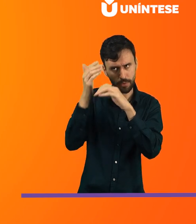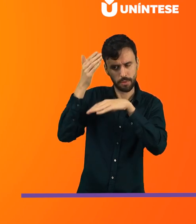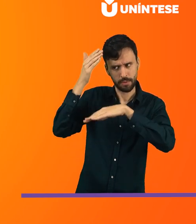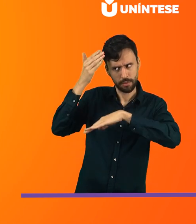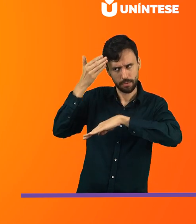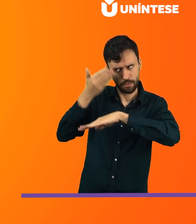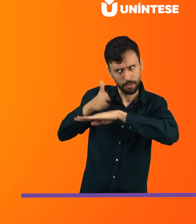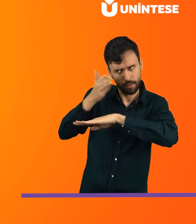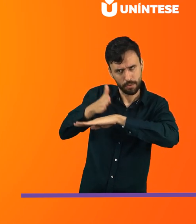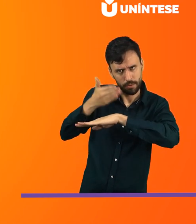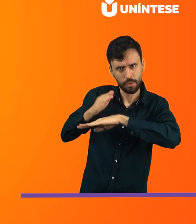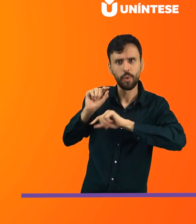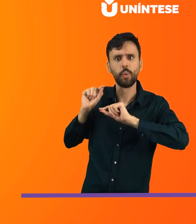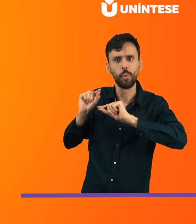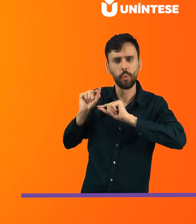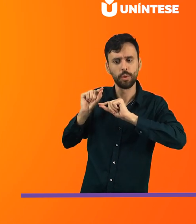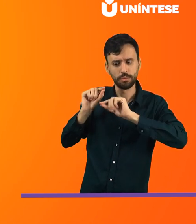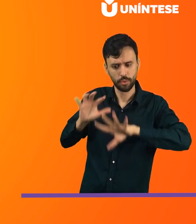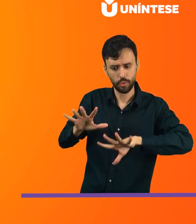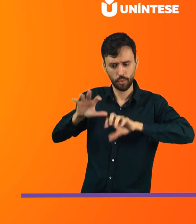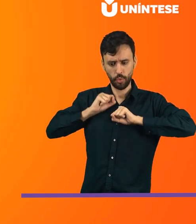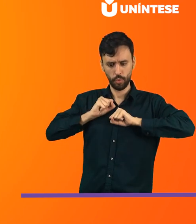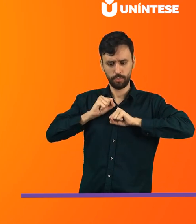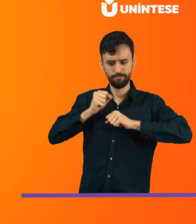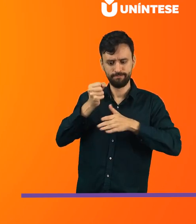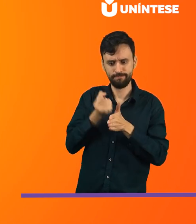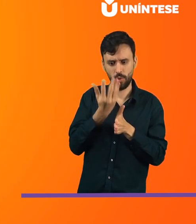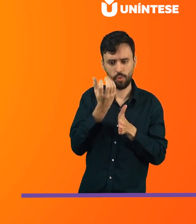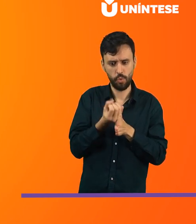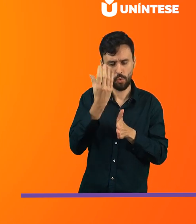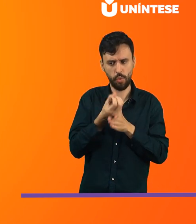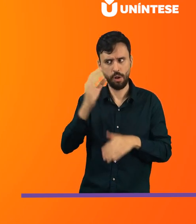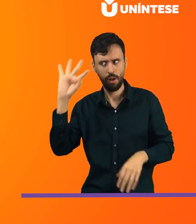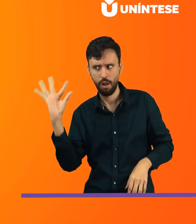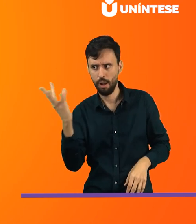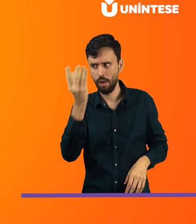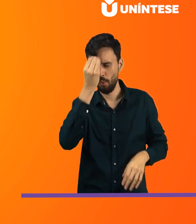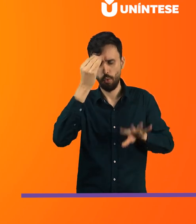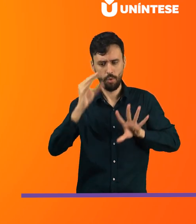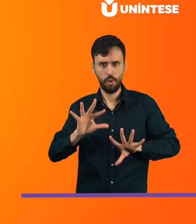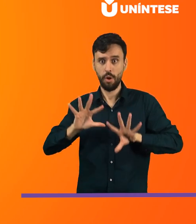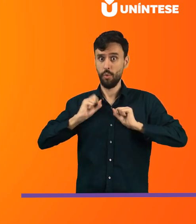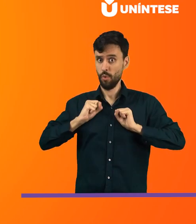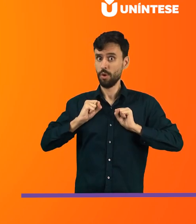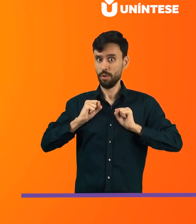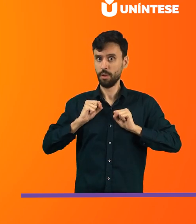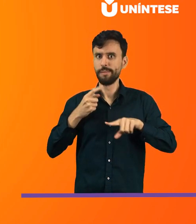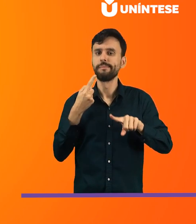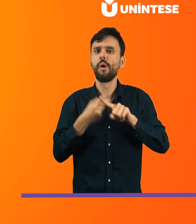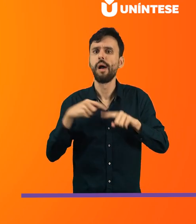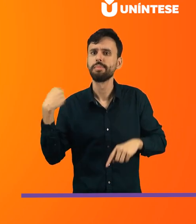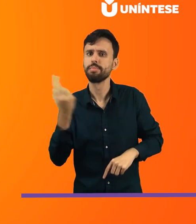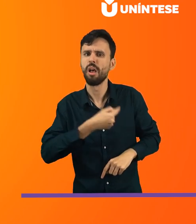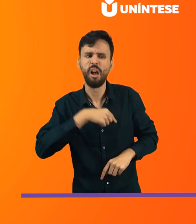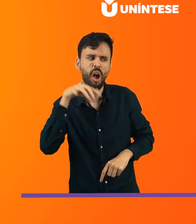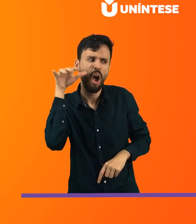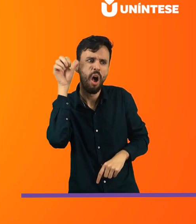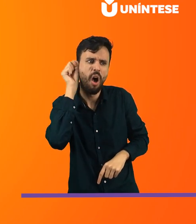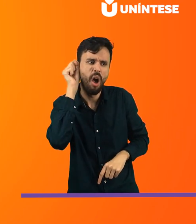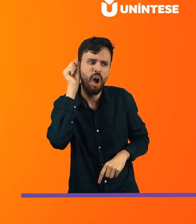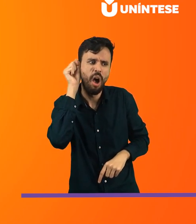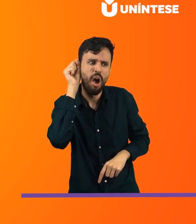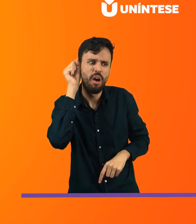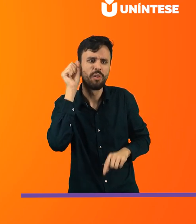para que essa modalidade seja adquirida por nós. Para que essa habilidade seja adquirida por nós. Porque nós, como